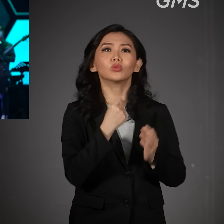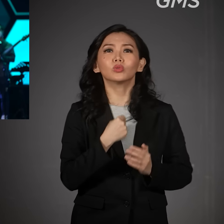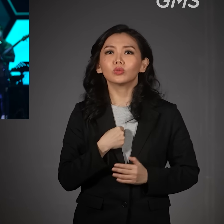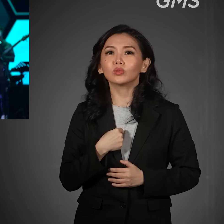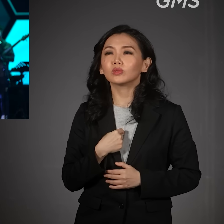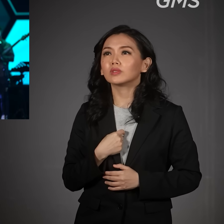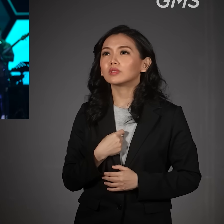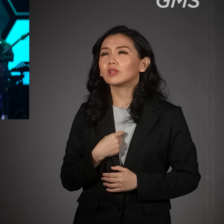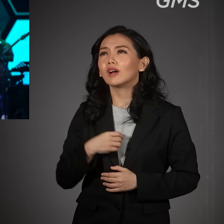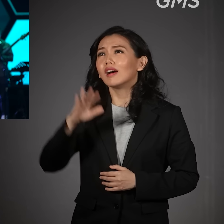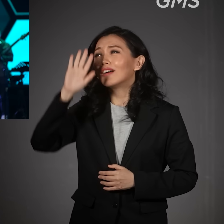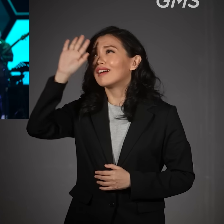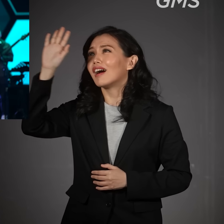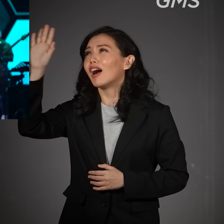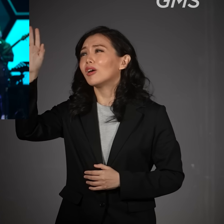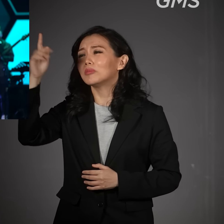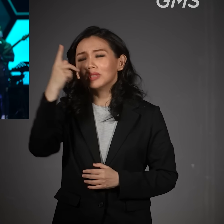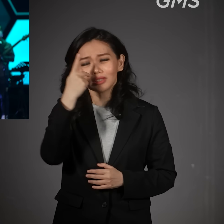Kau jagaku.